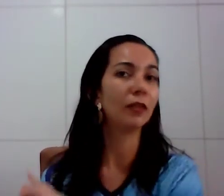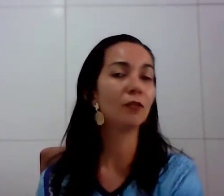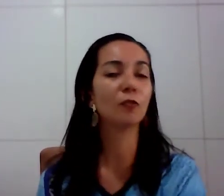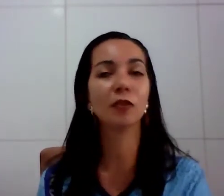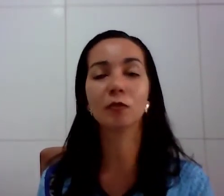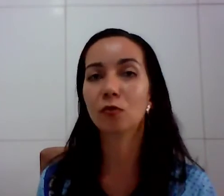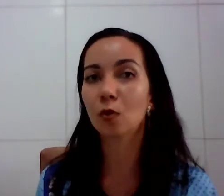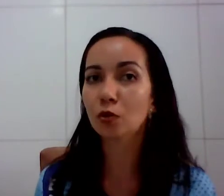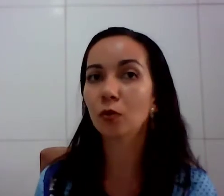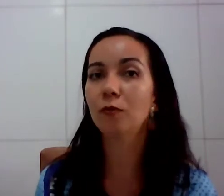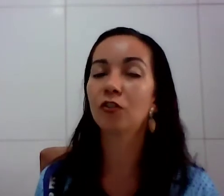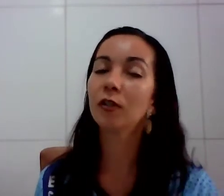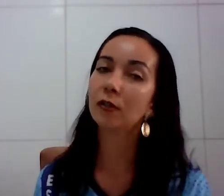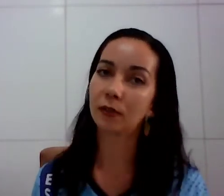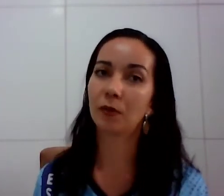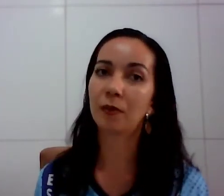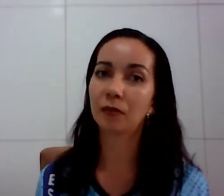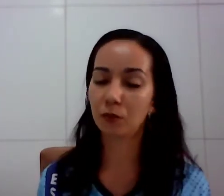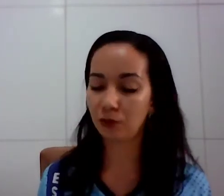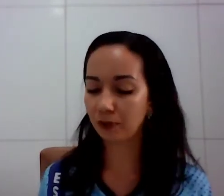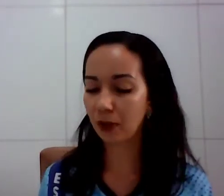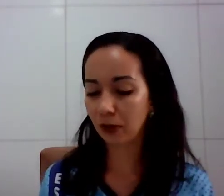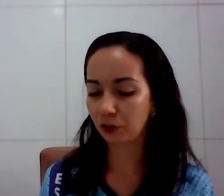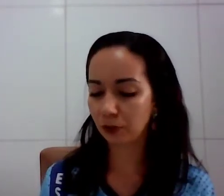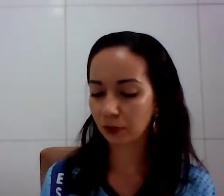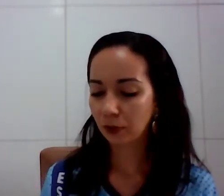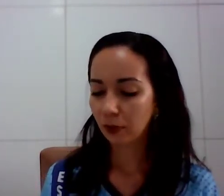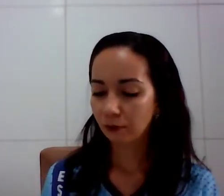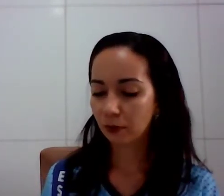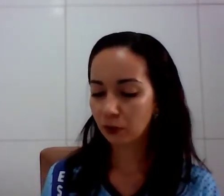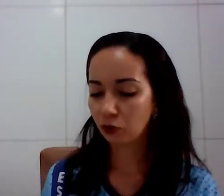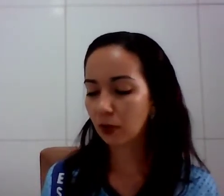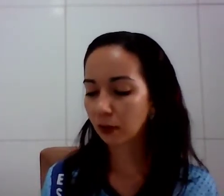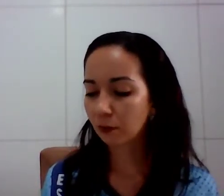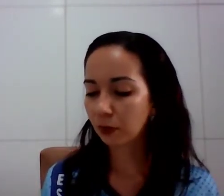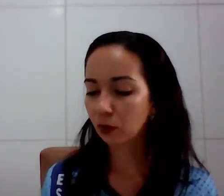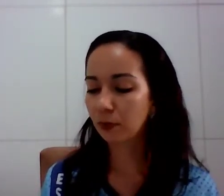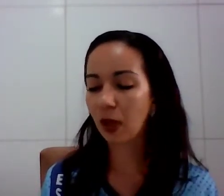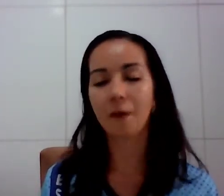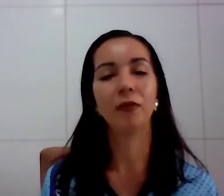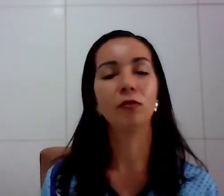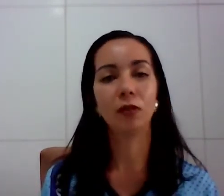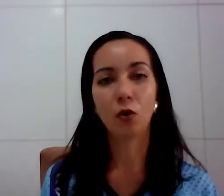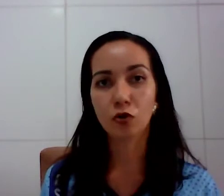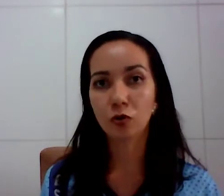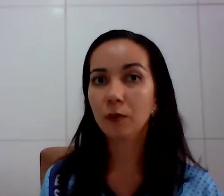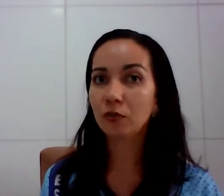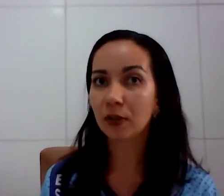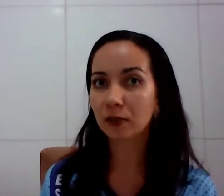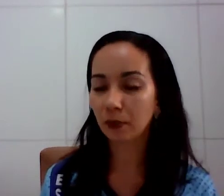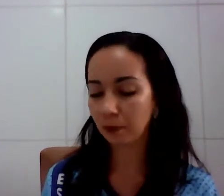os mesmos costumes, são pessoas diferentes. Vamos estudar também sobre hábitos e costumes das